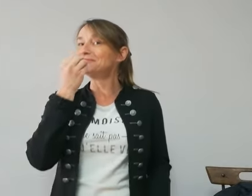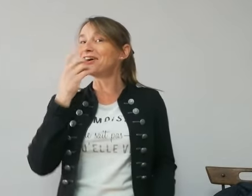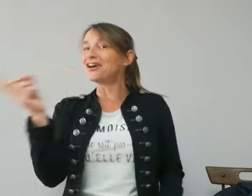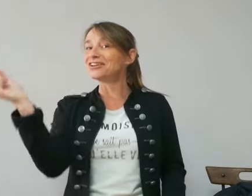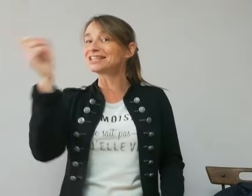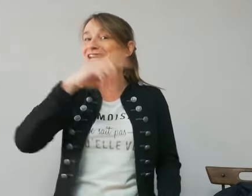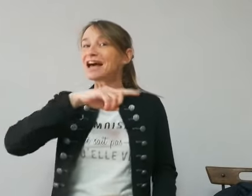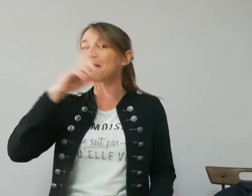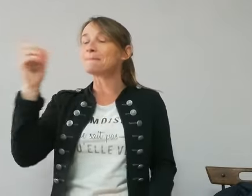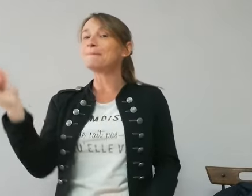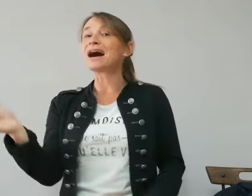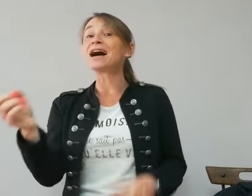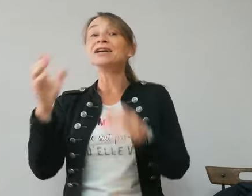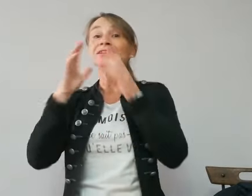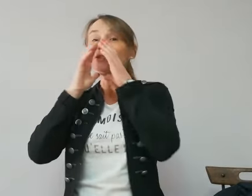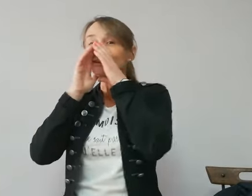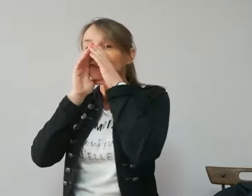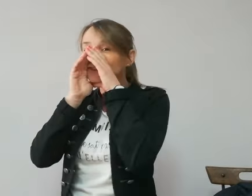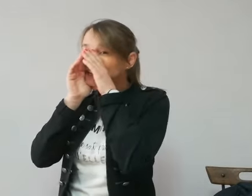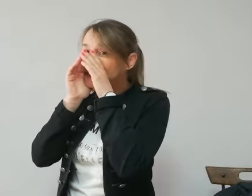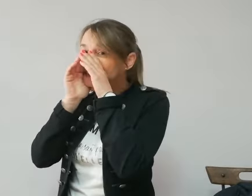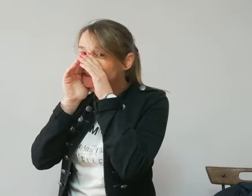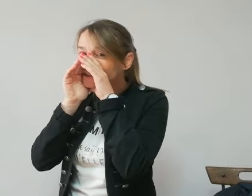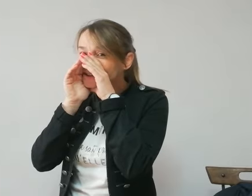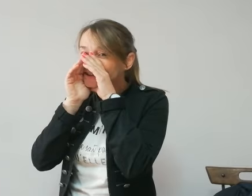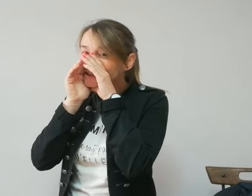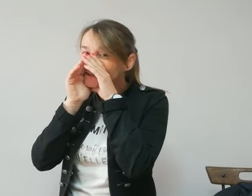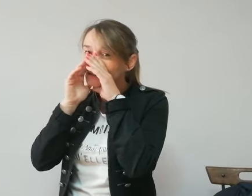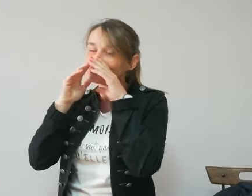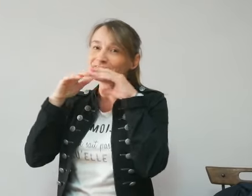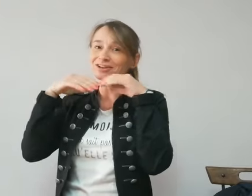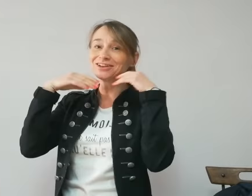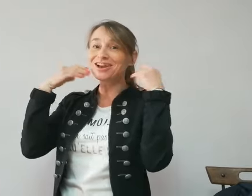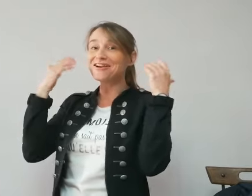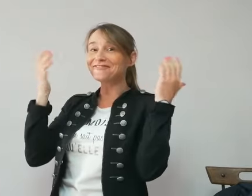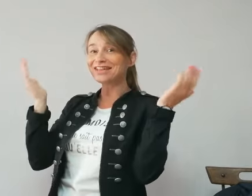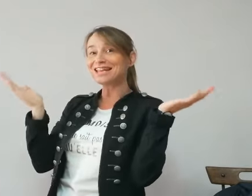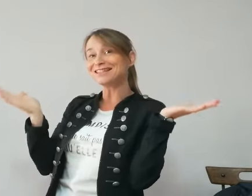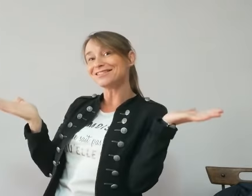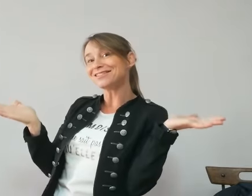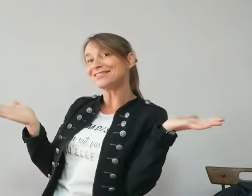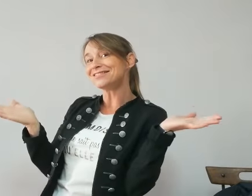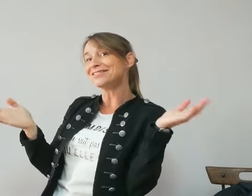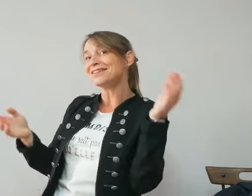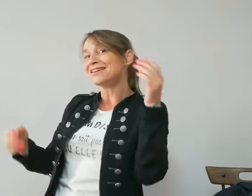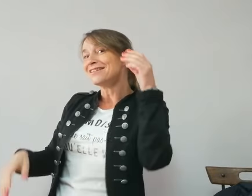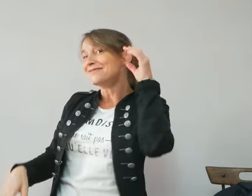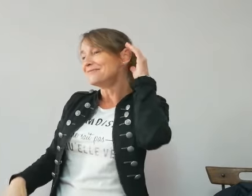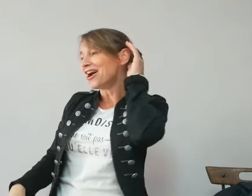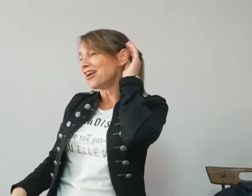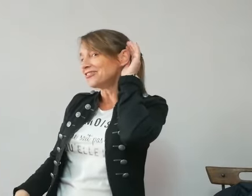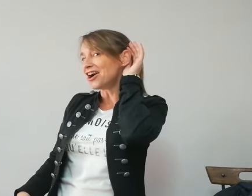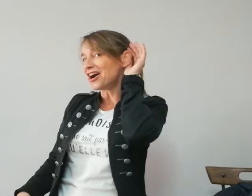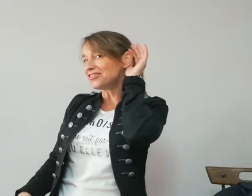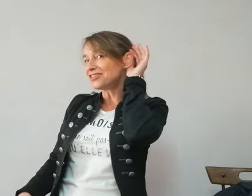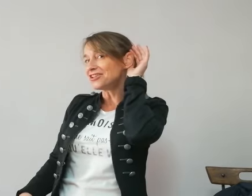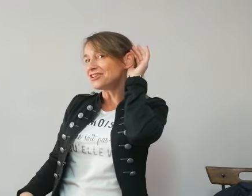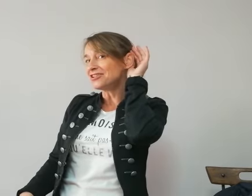mangera pas Loup y est-tu ? Que fais-tu ? M'entends-tu